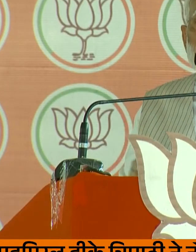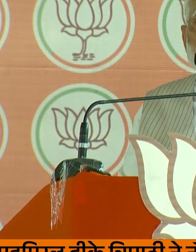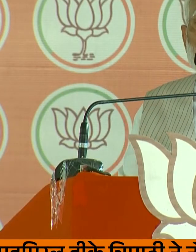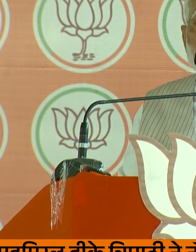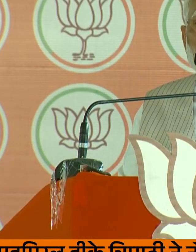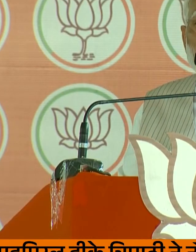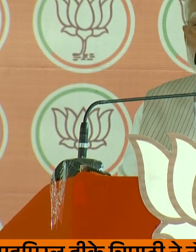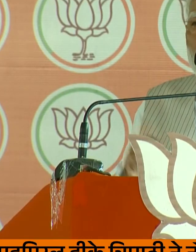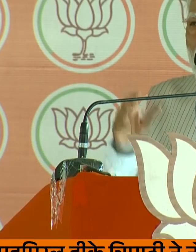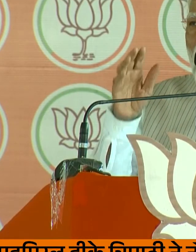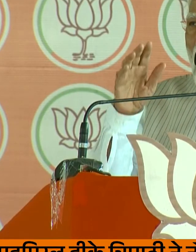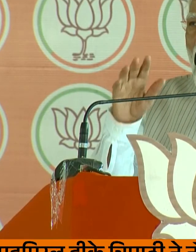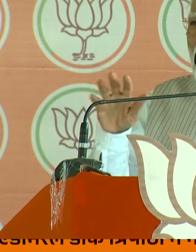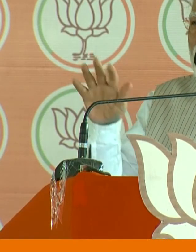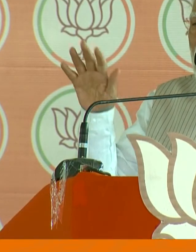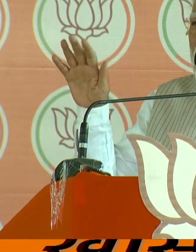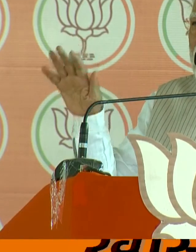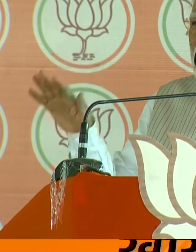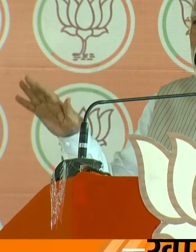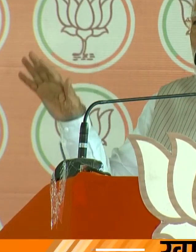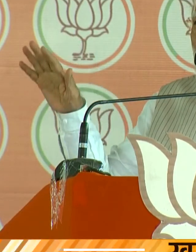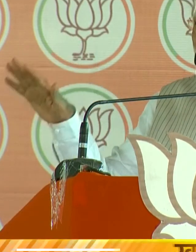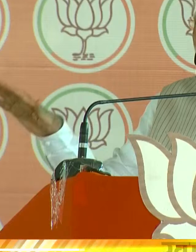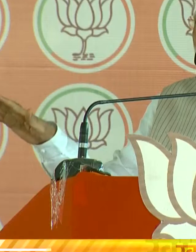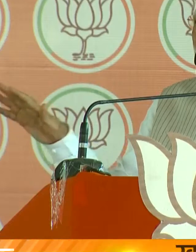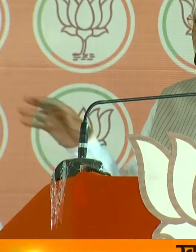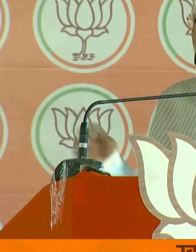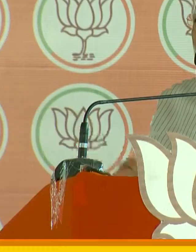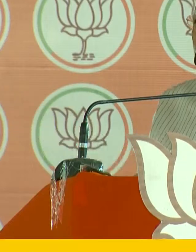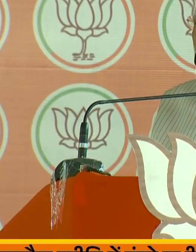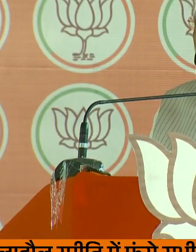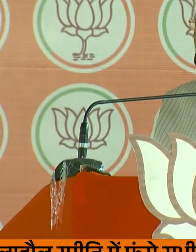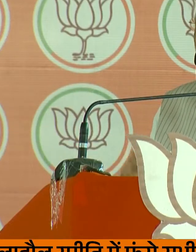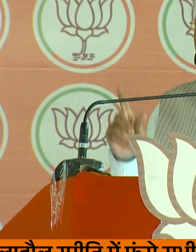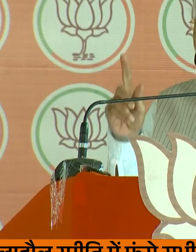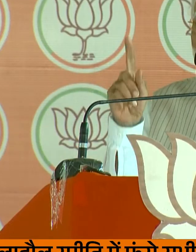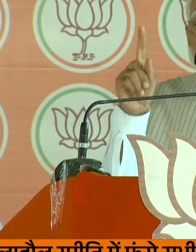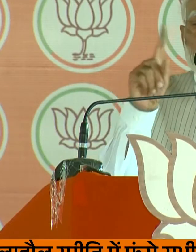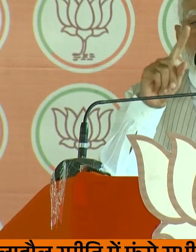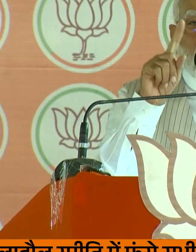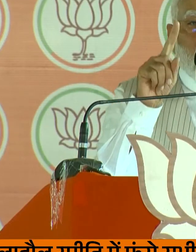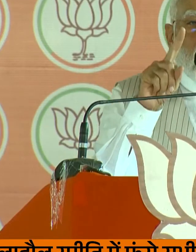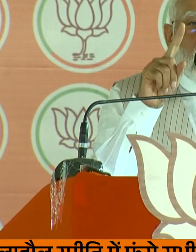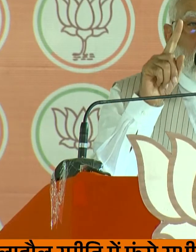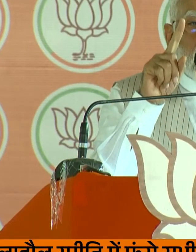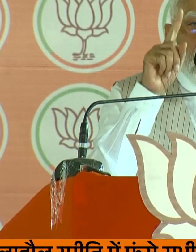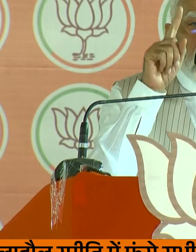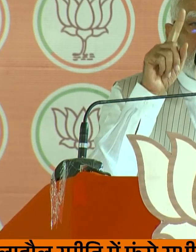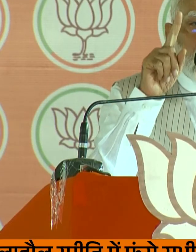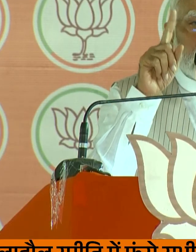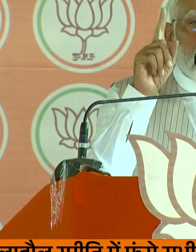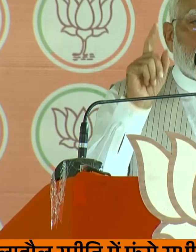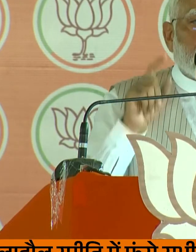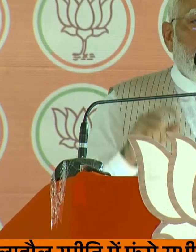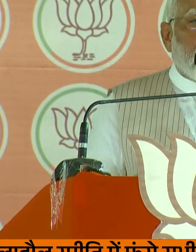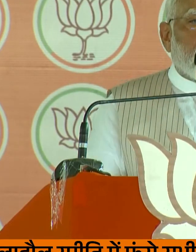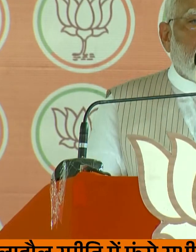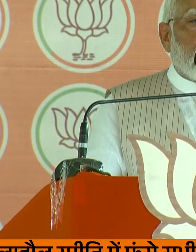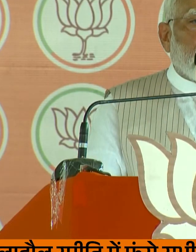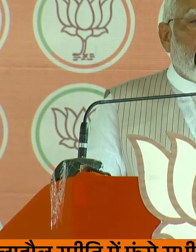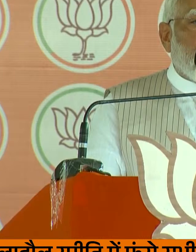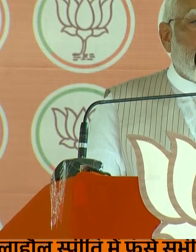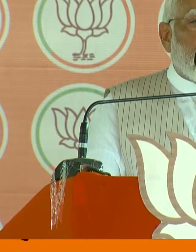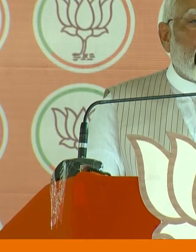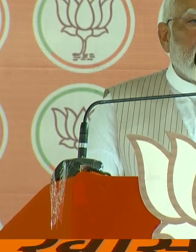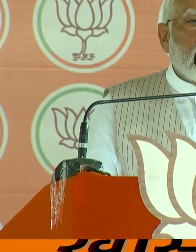कमाया है वो आपके संतानों को मिले। लेकिन कांग्रेस ऐसा टैक्स लाने